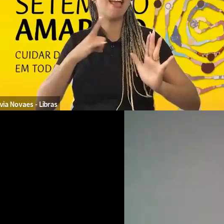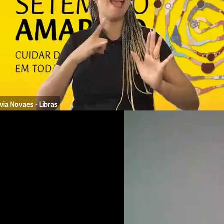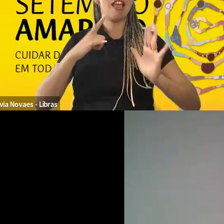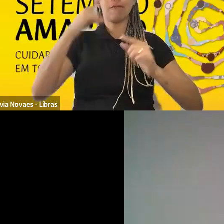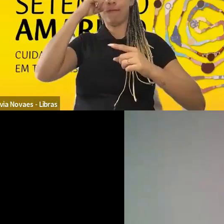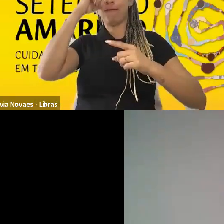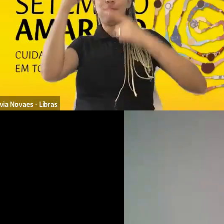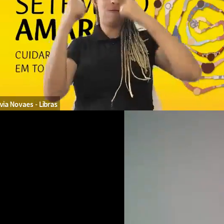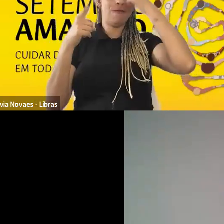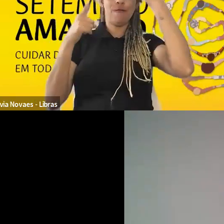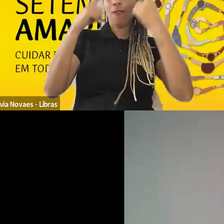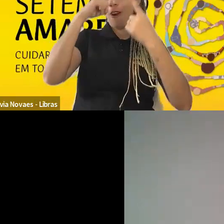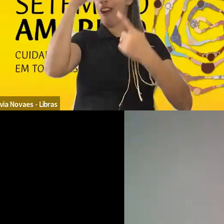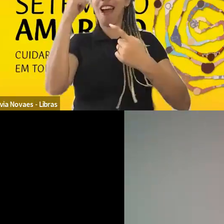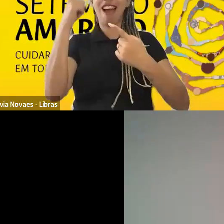criatividade ou